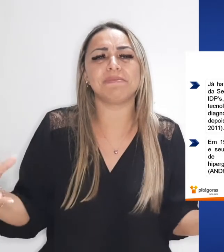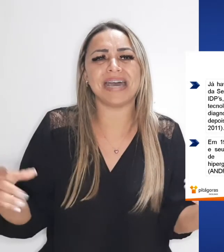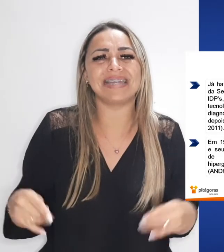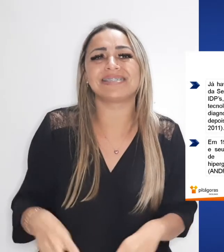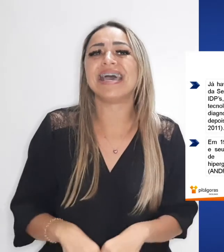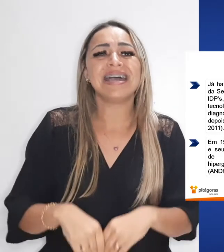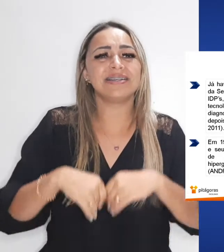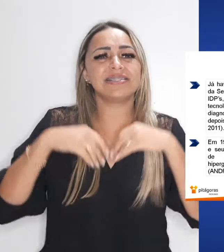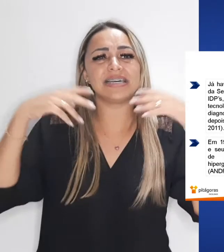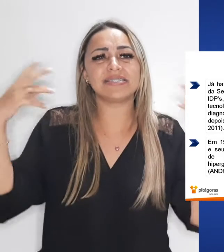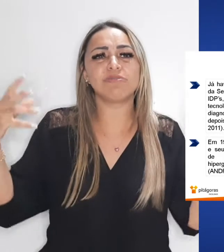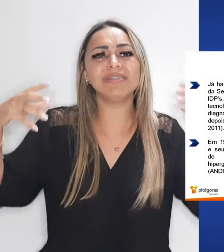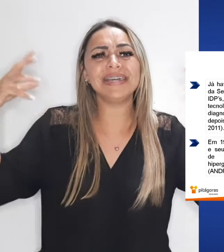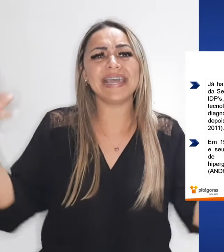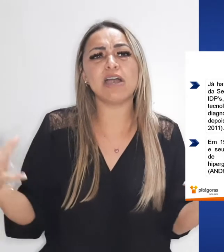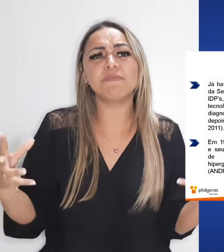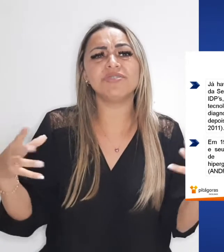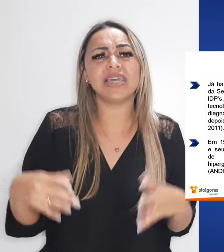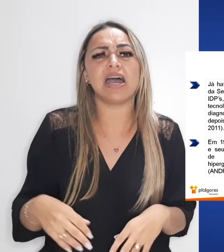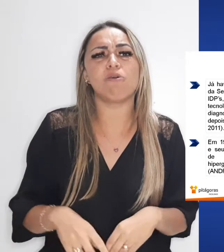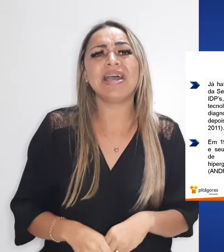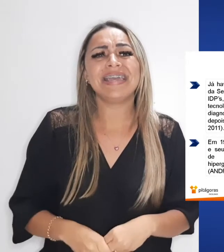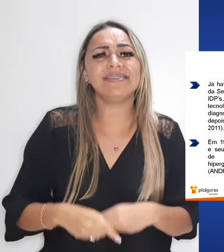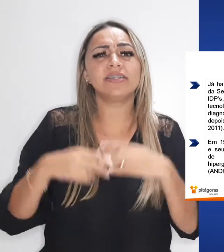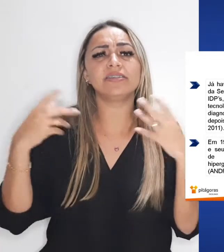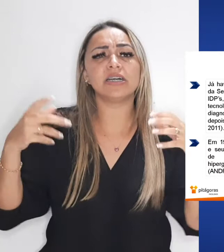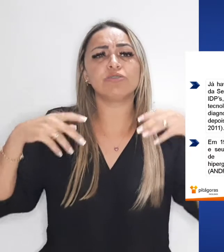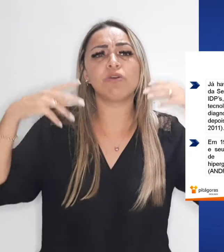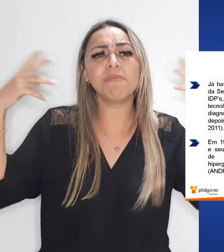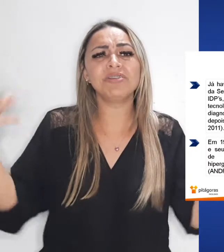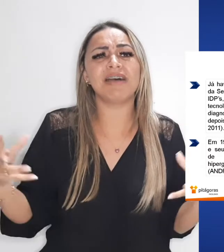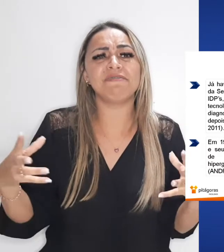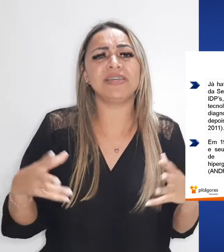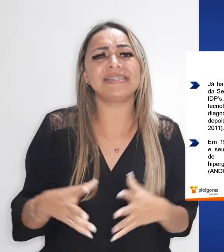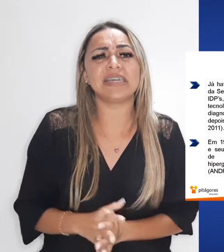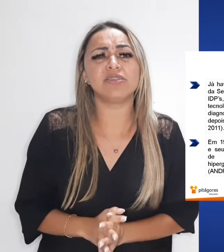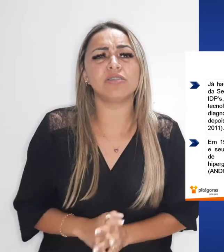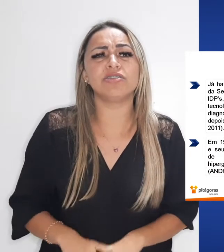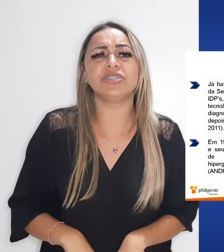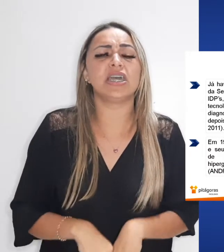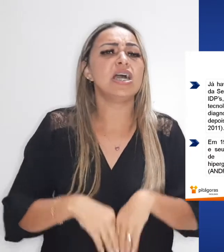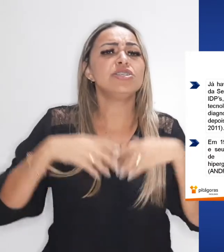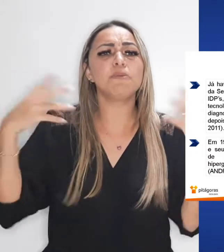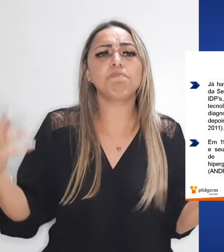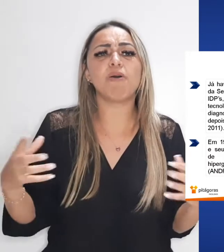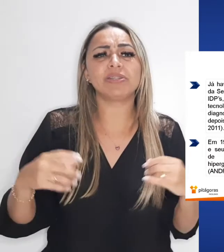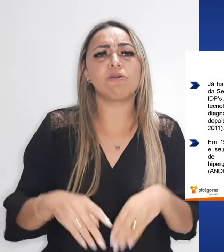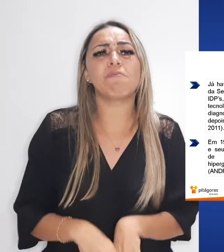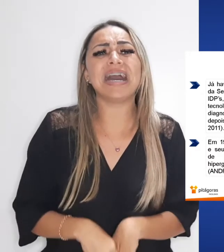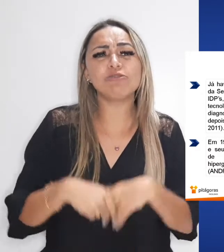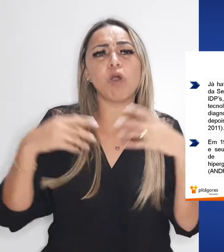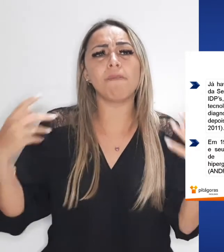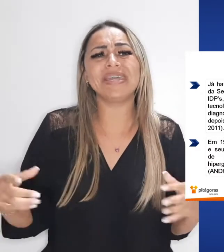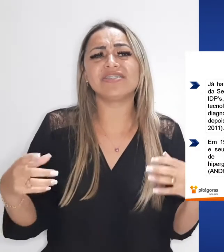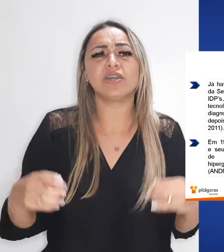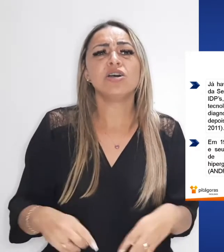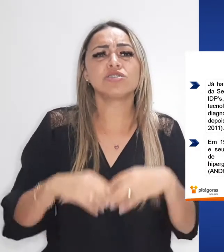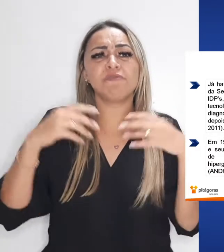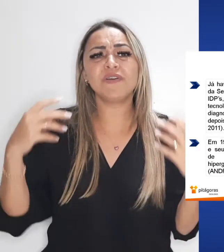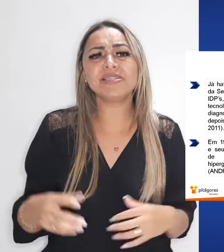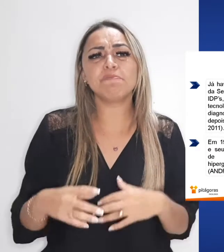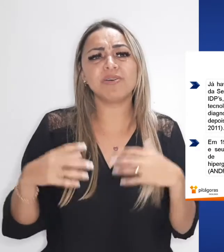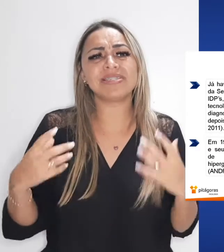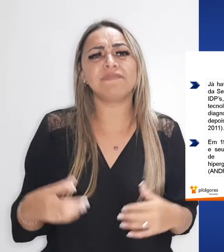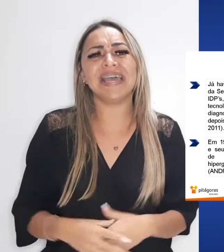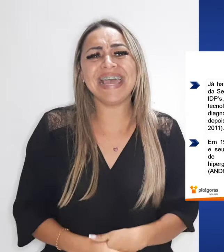imunodeficiências primárias antes da Segunda Guerra Mundial. Entretanto, como não havia tecnologia de ponta como atualmente,